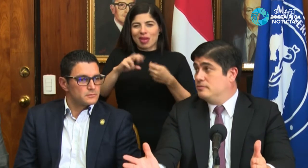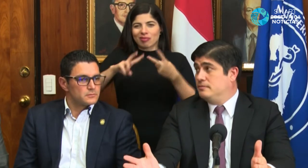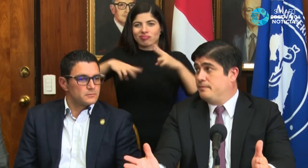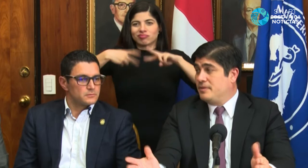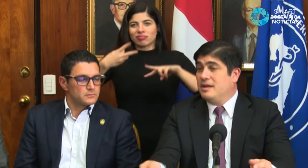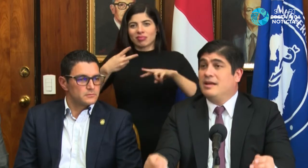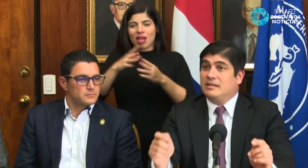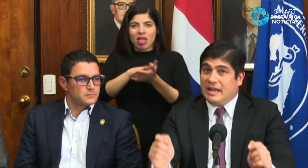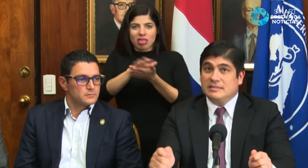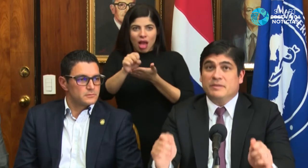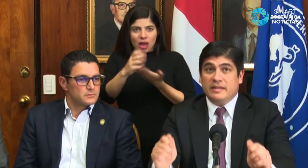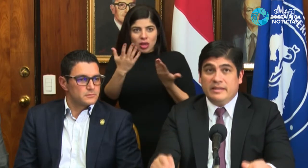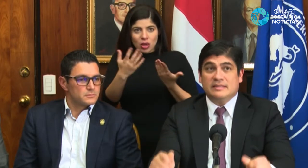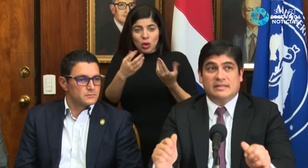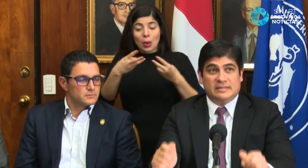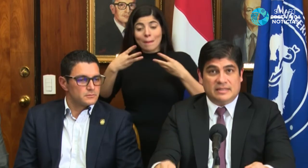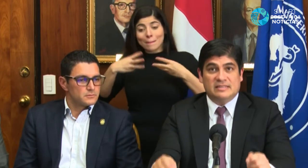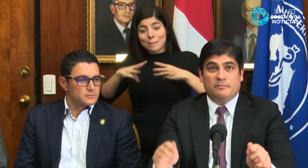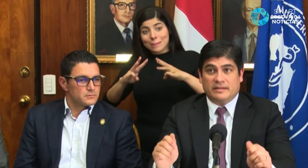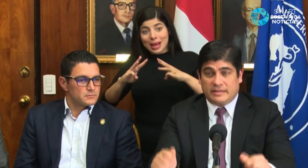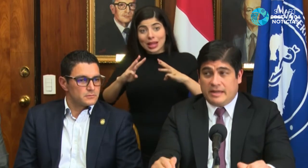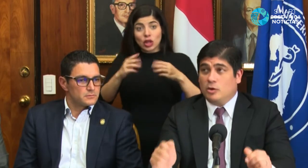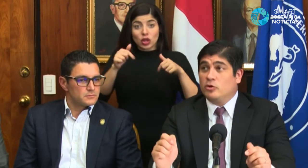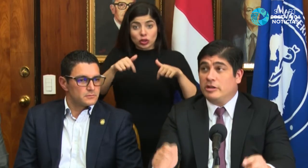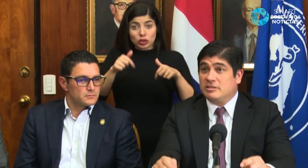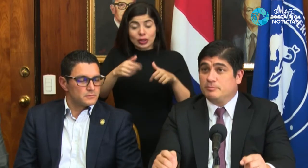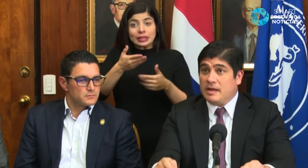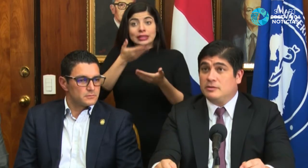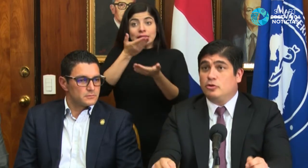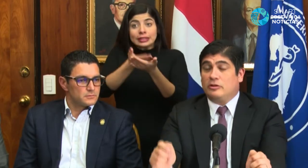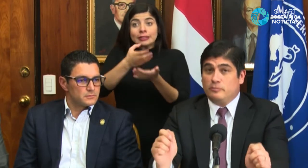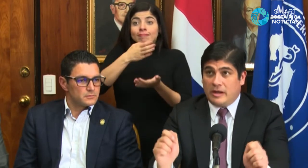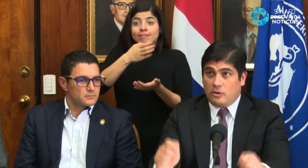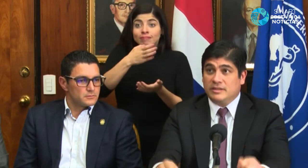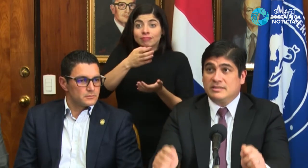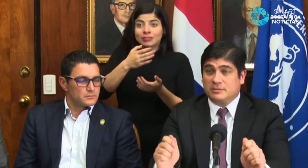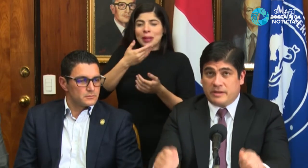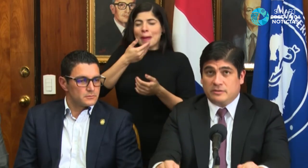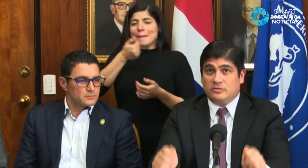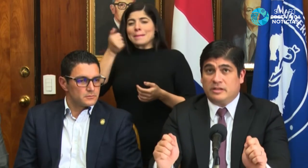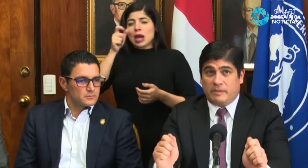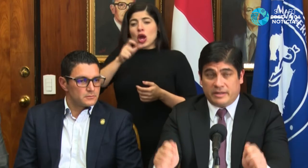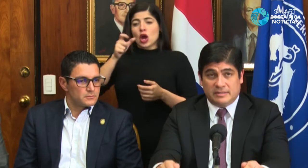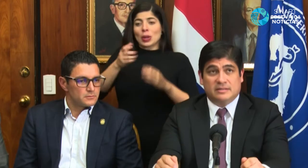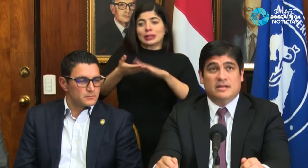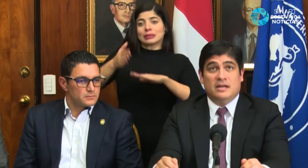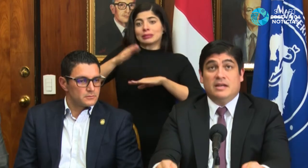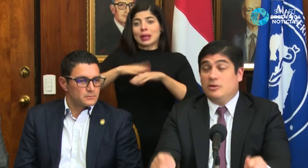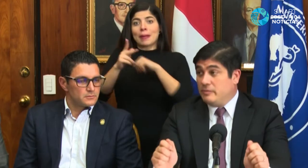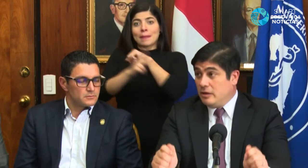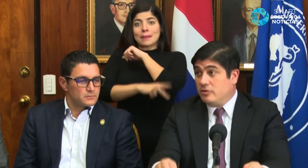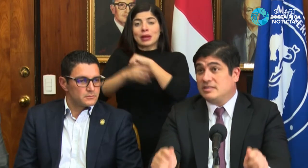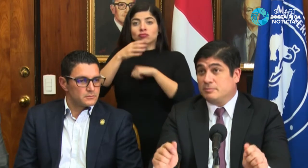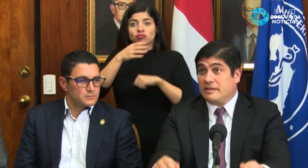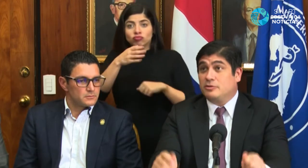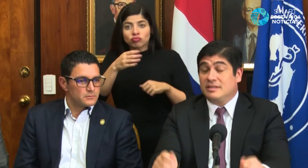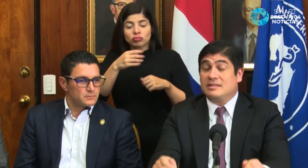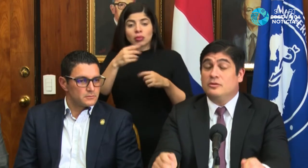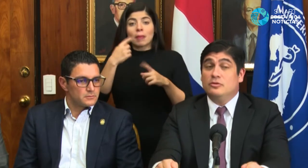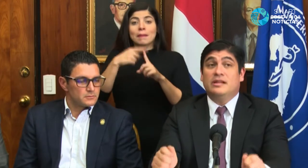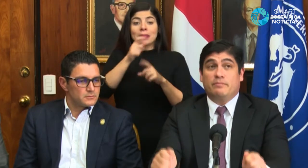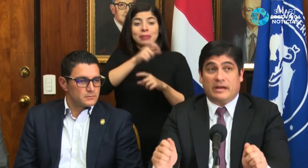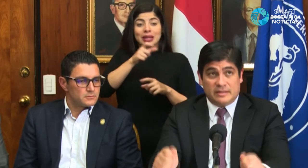daño. Las medidas que aquí se plantean con el respaldo de los mejores expertos del país y los mejores